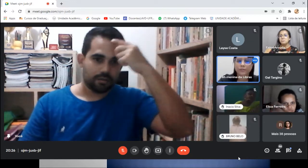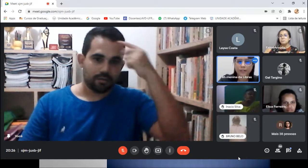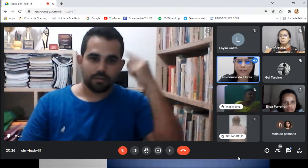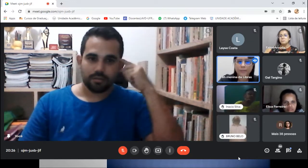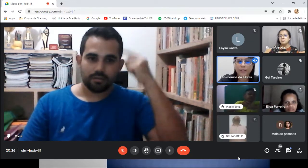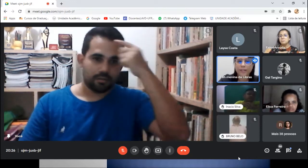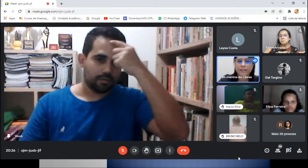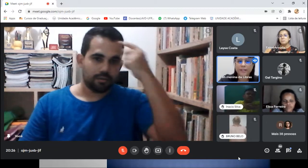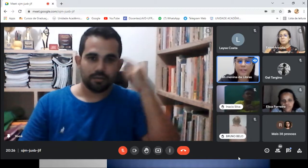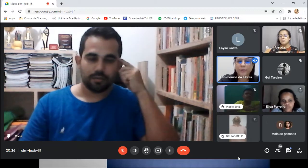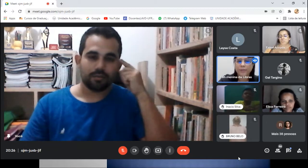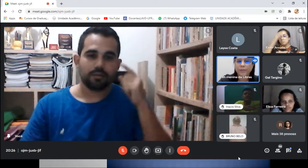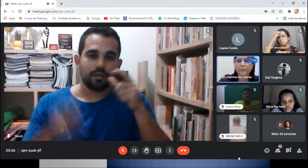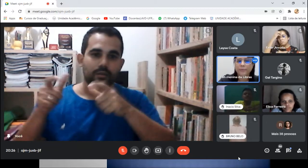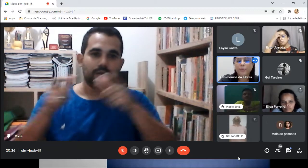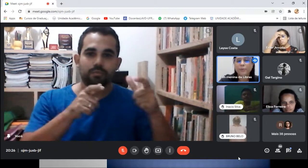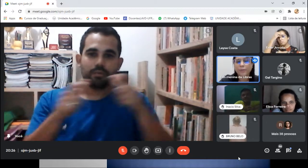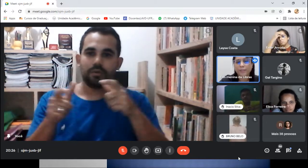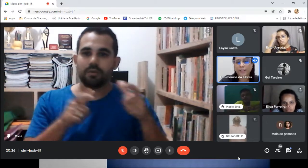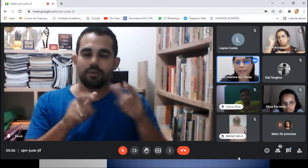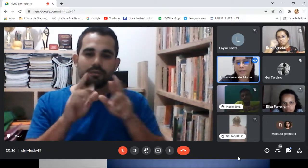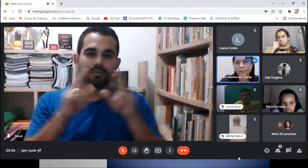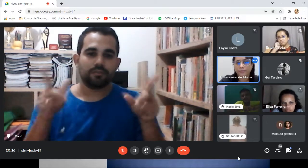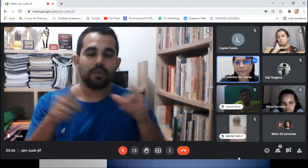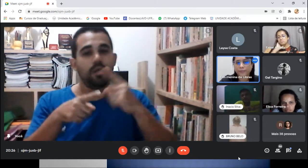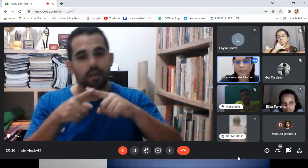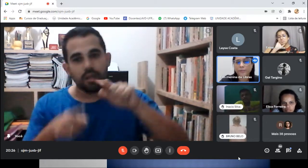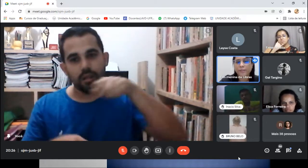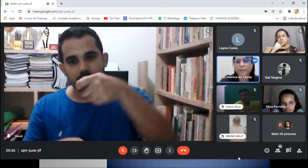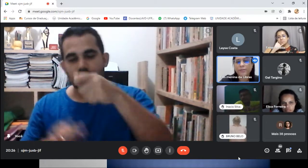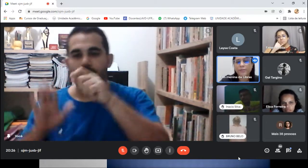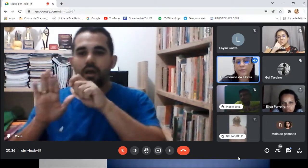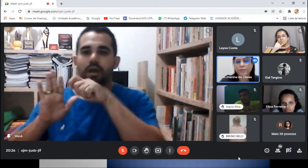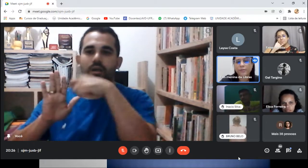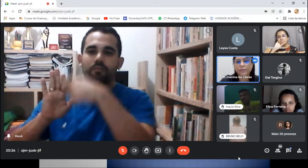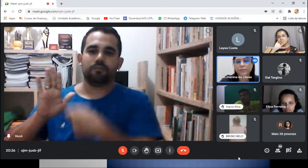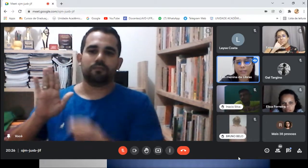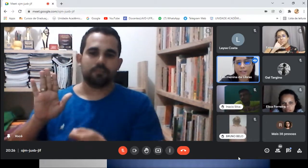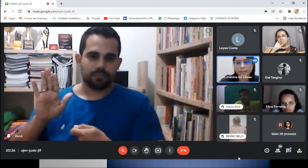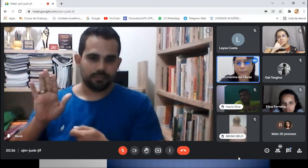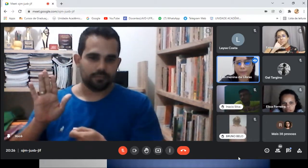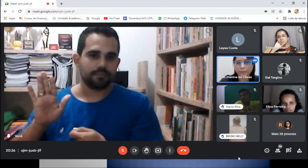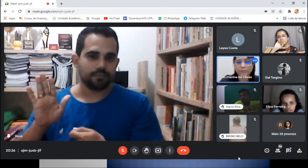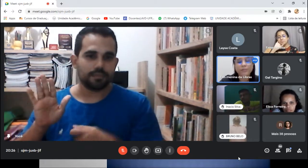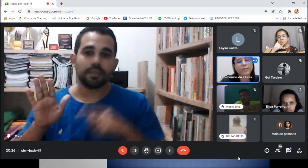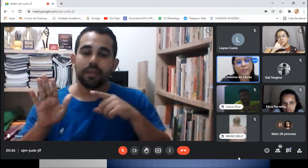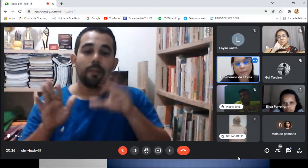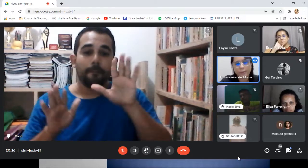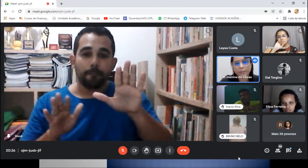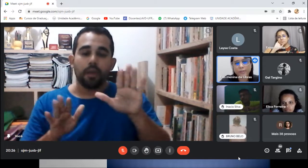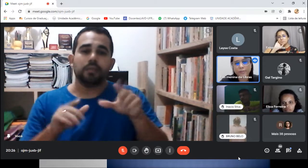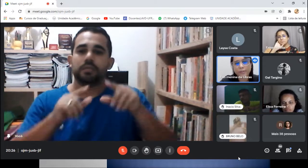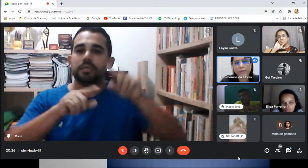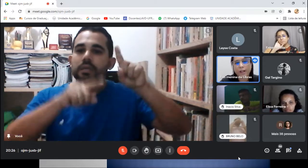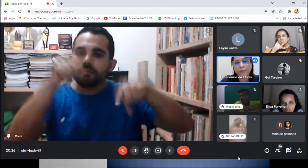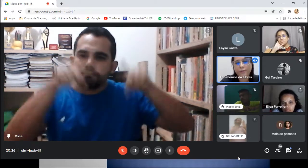da cabeça, na têmpora, ou no meio da testa. Então, são distinções enquanto locação. E, portanto, são